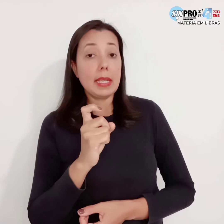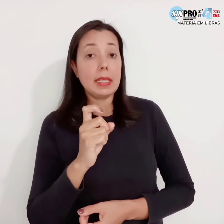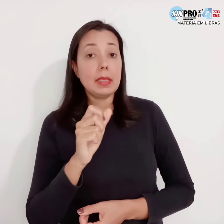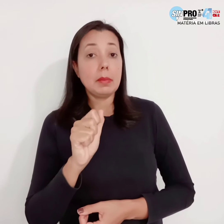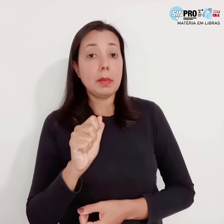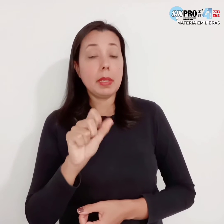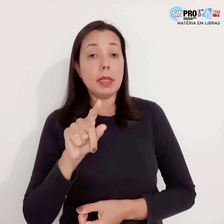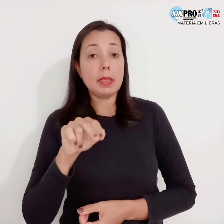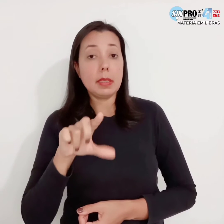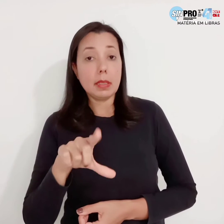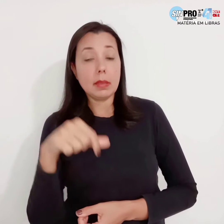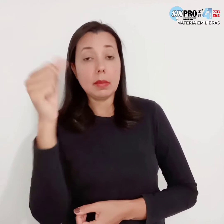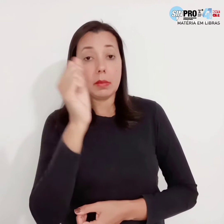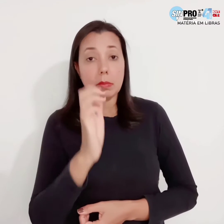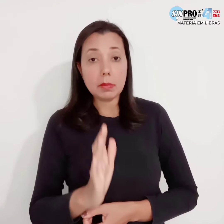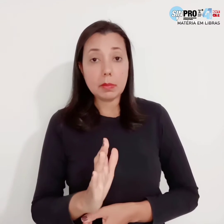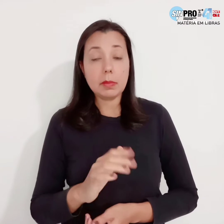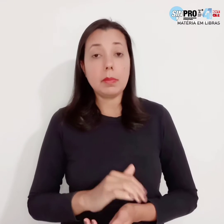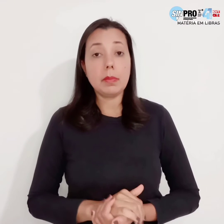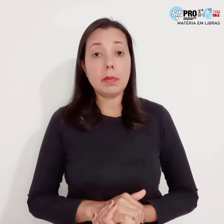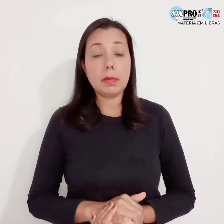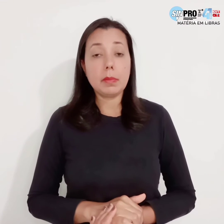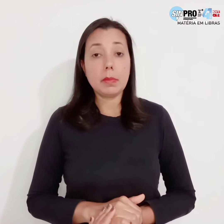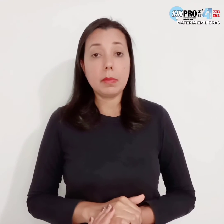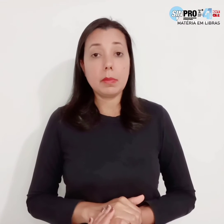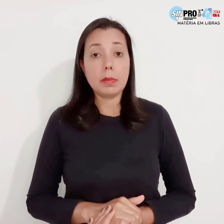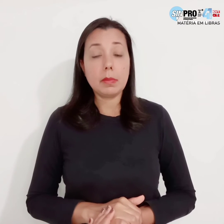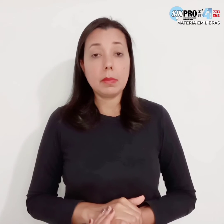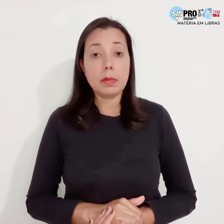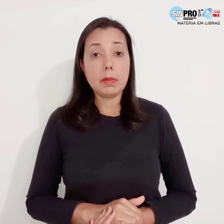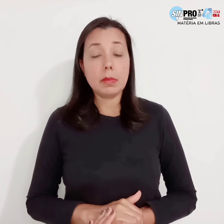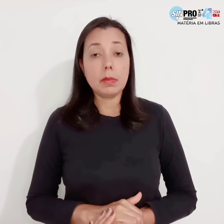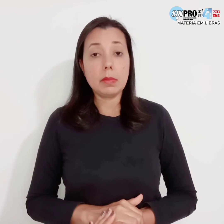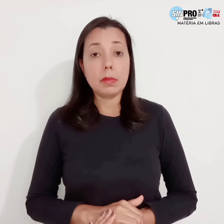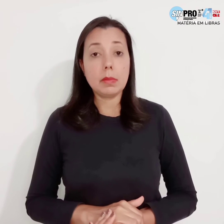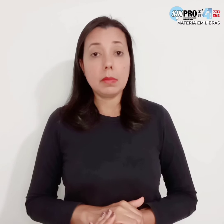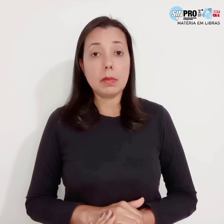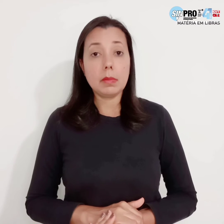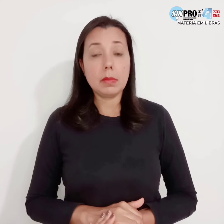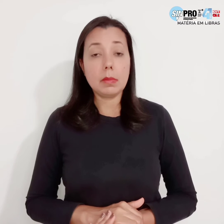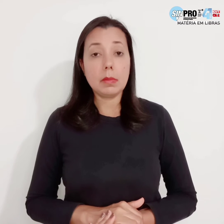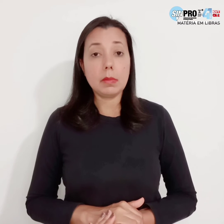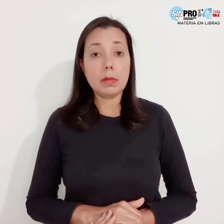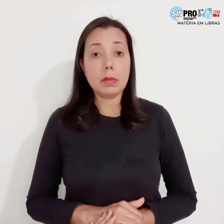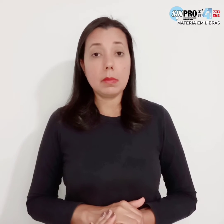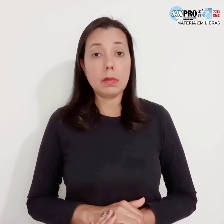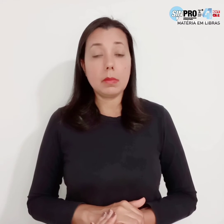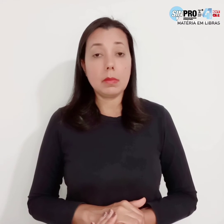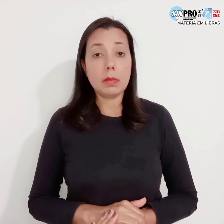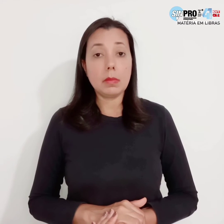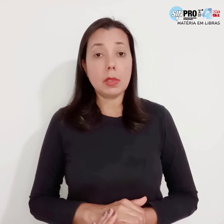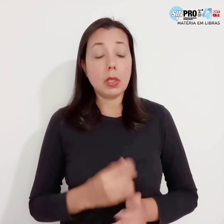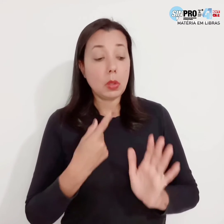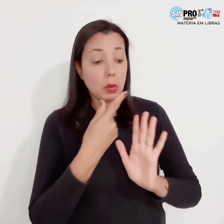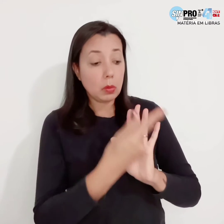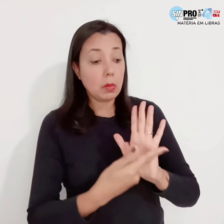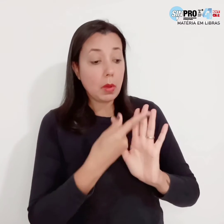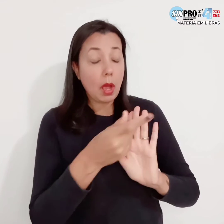ex-PSL do Brasil. no mapa da fome.